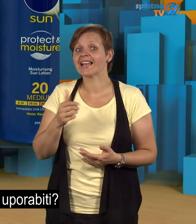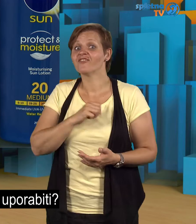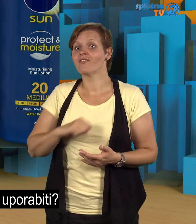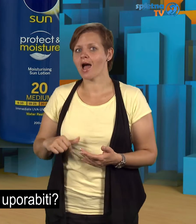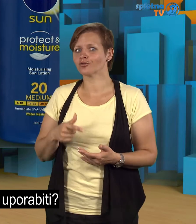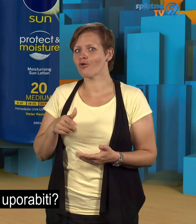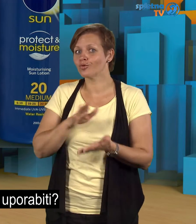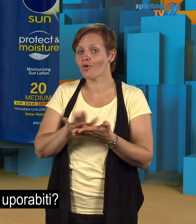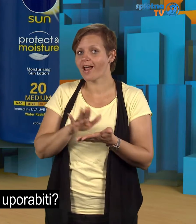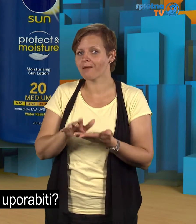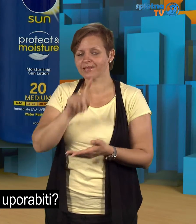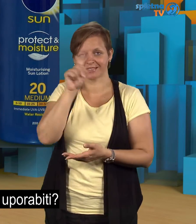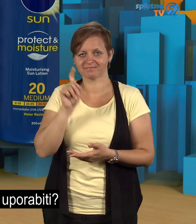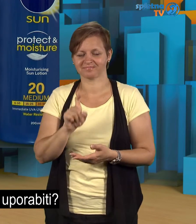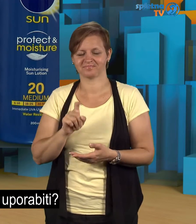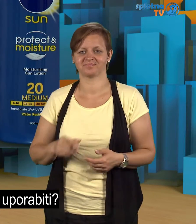In kateri faktor uporabiti?